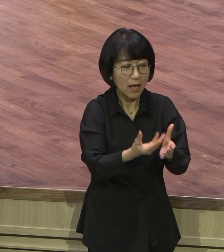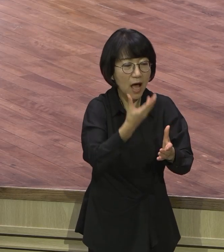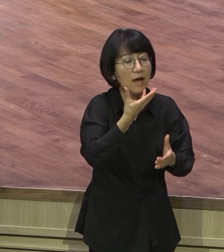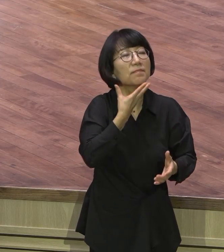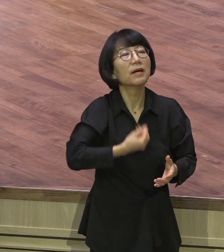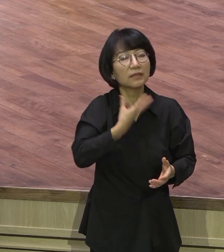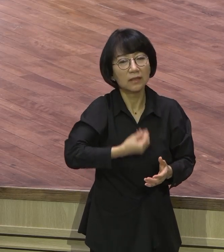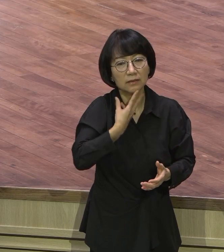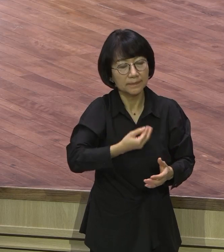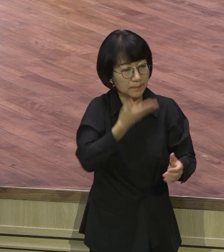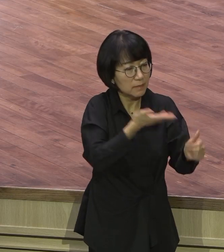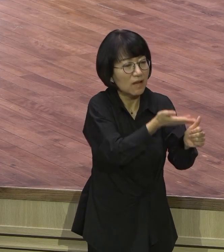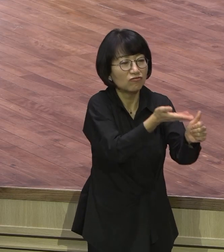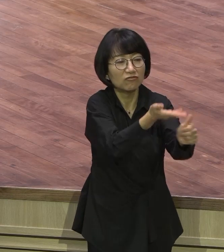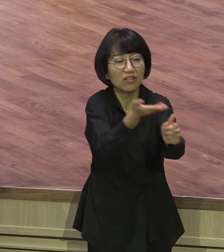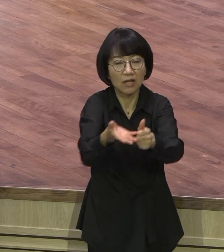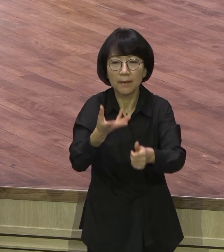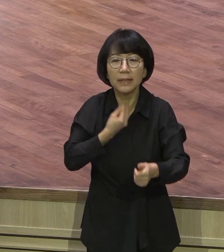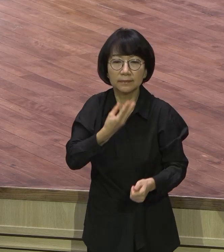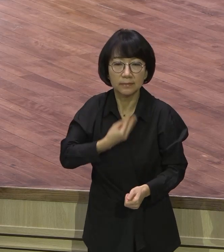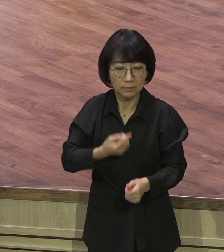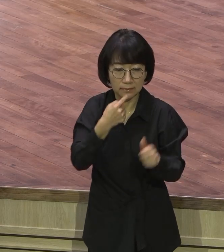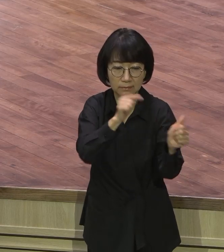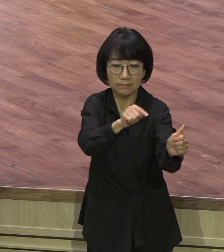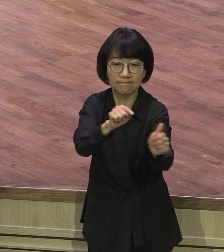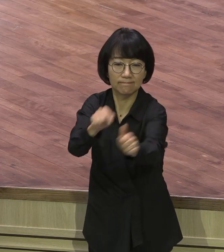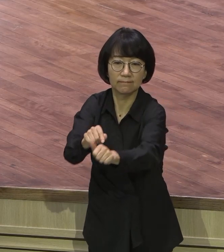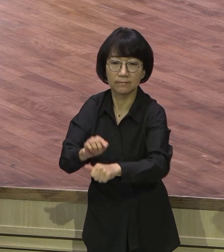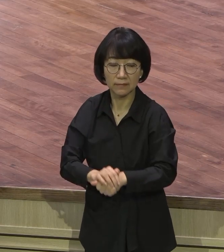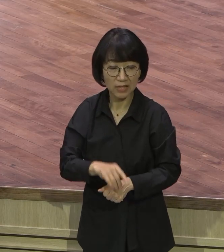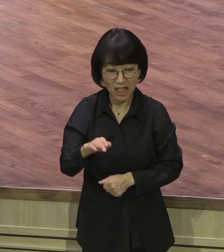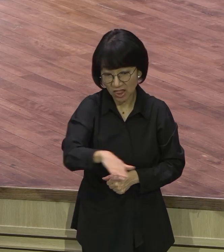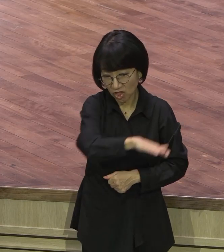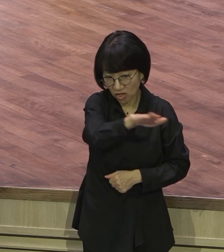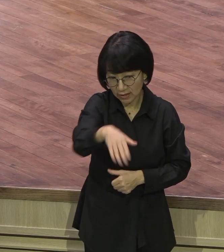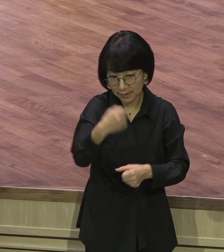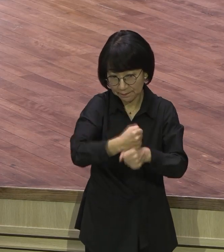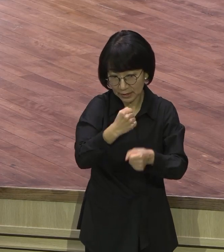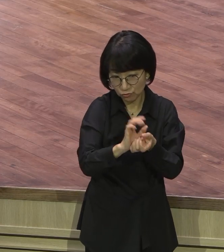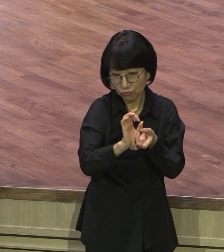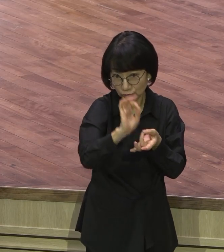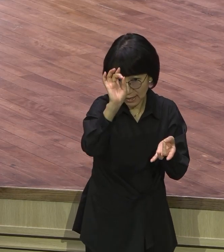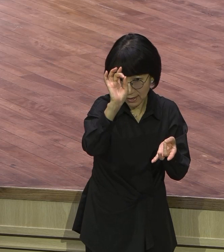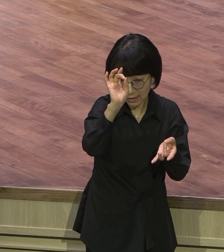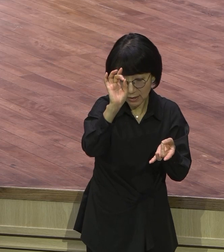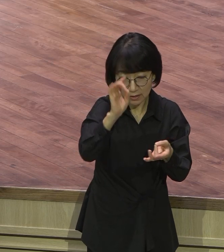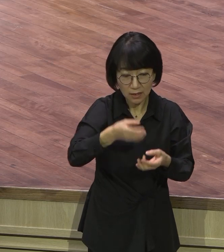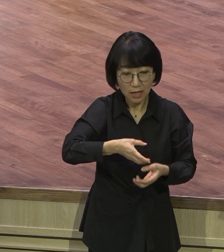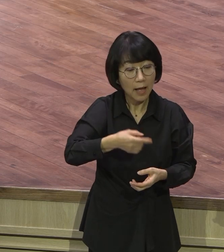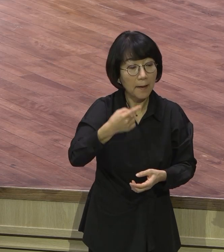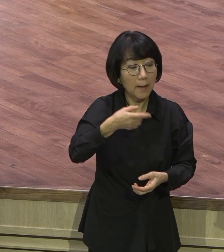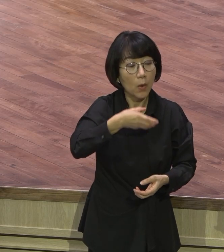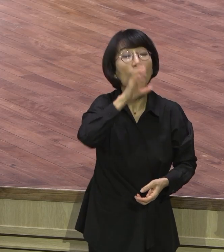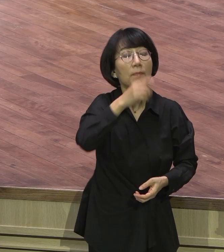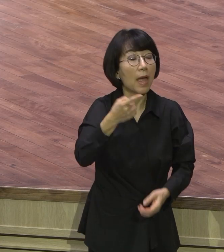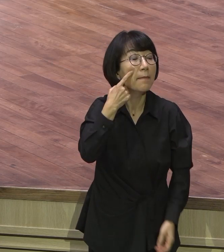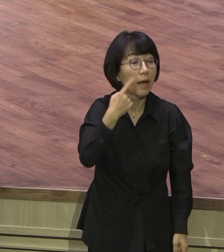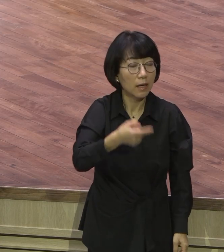왜 마시를 했습니까? 너희들이 만든 우상이가 아무것도 안 마셔버리면 끝나고 없어지는 거다.